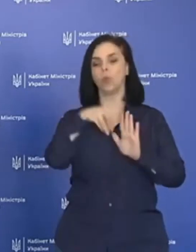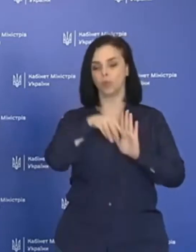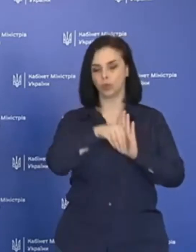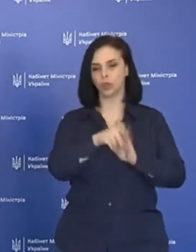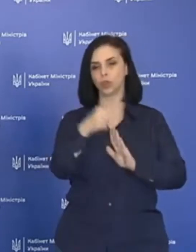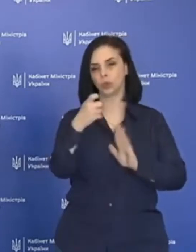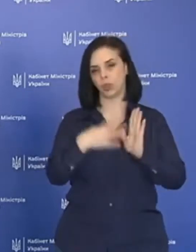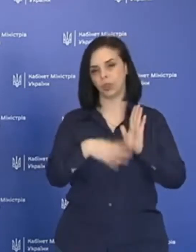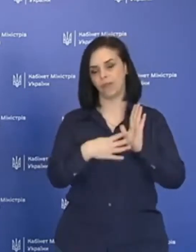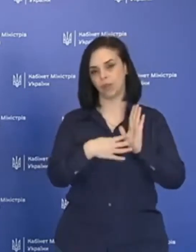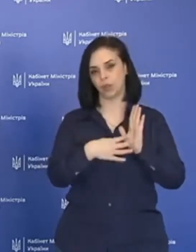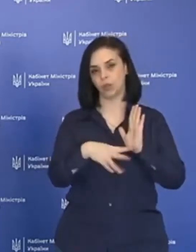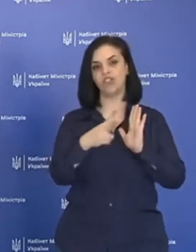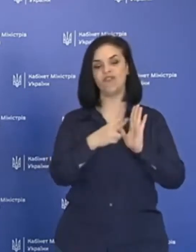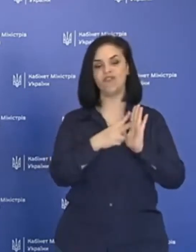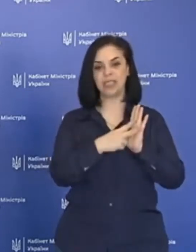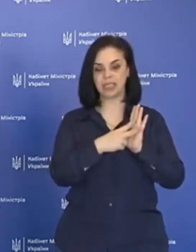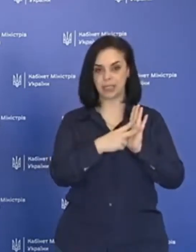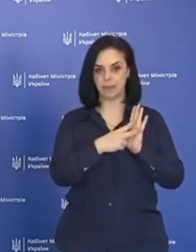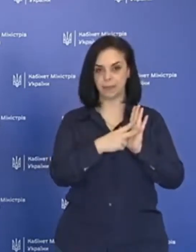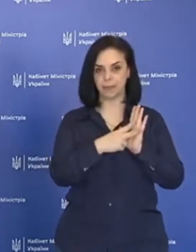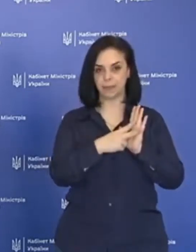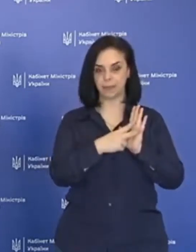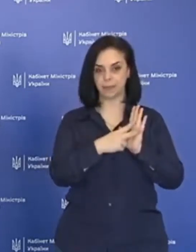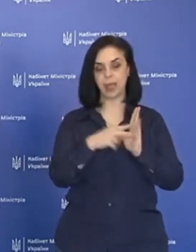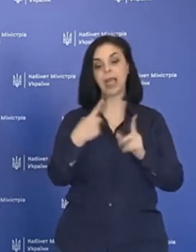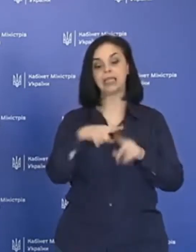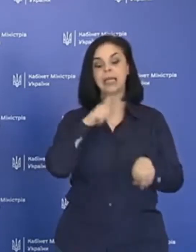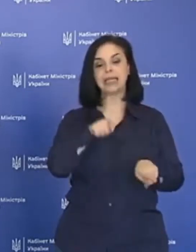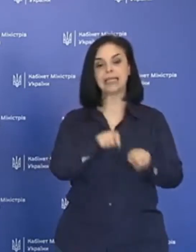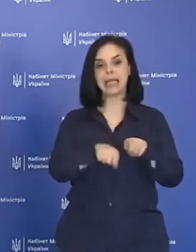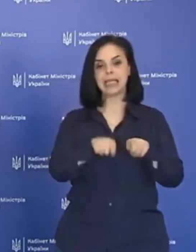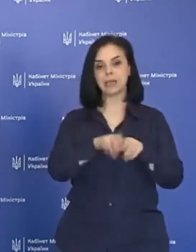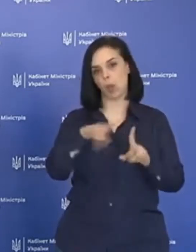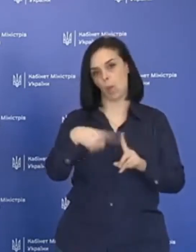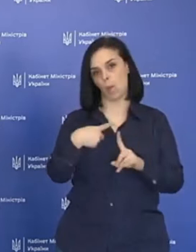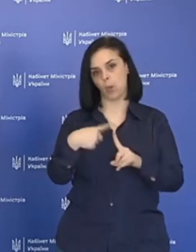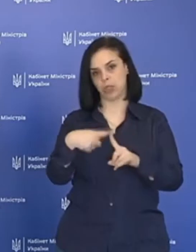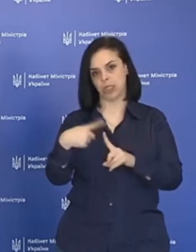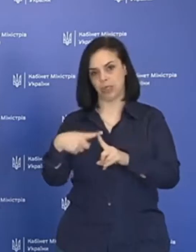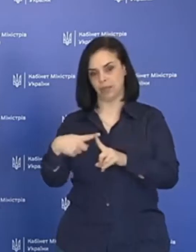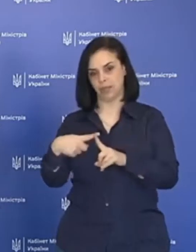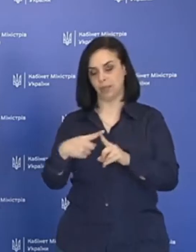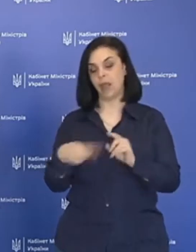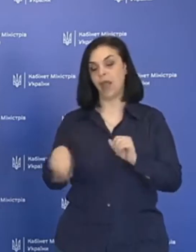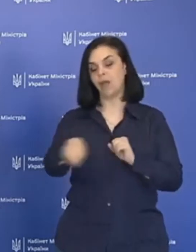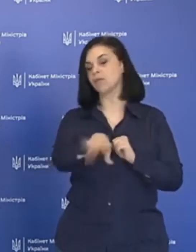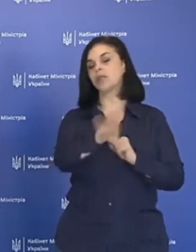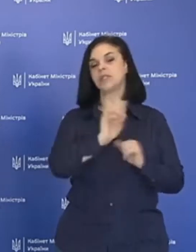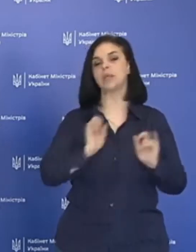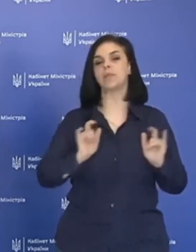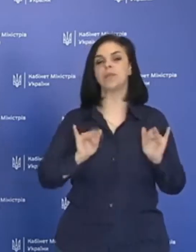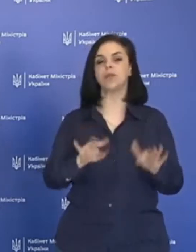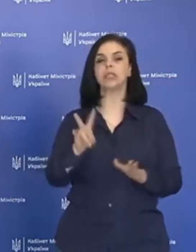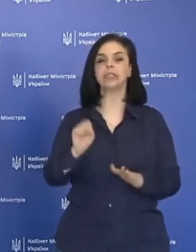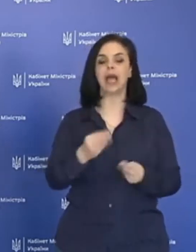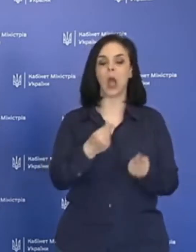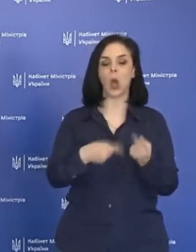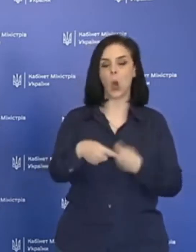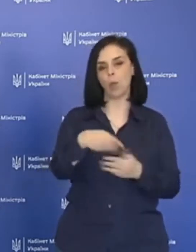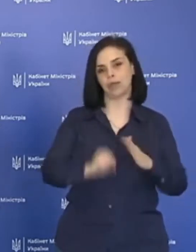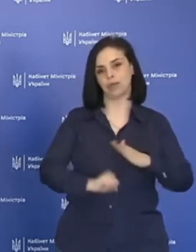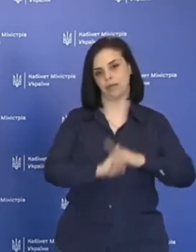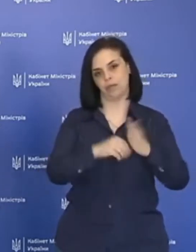числі 198 цих тестів було позитивних. Вони всі проводяться на